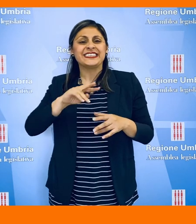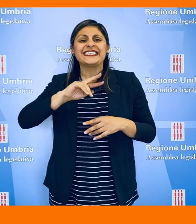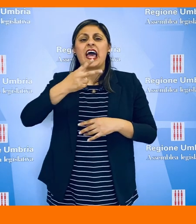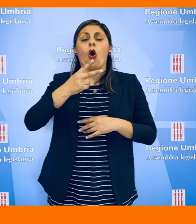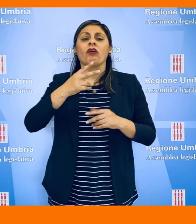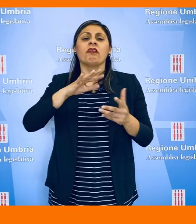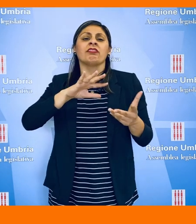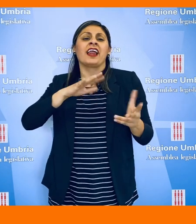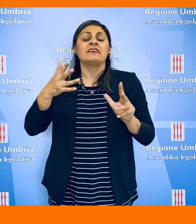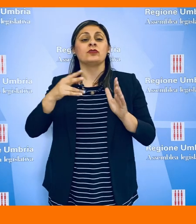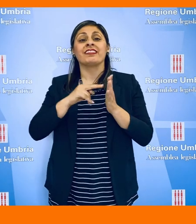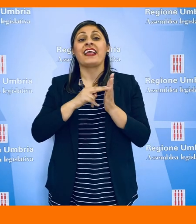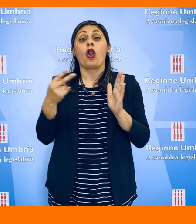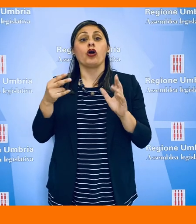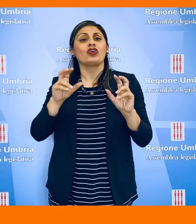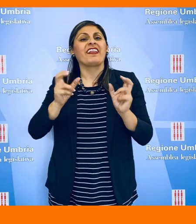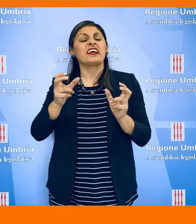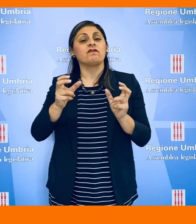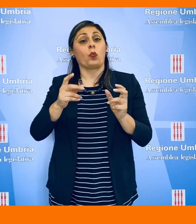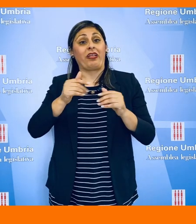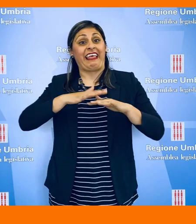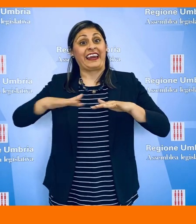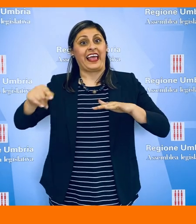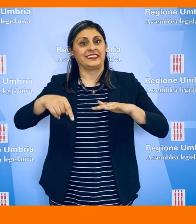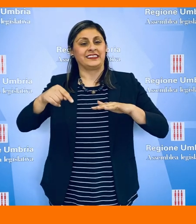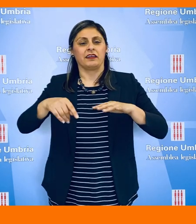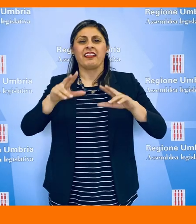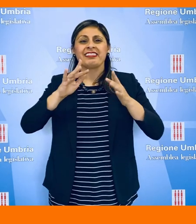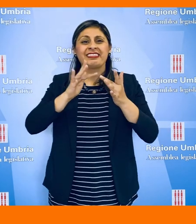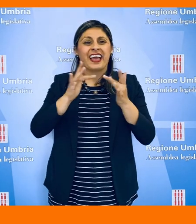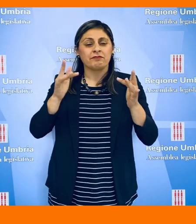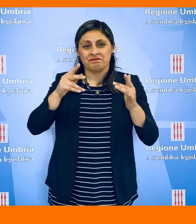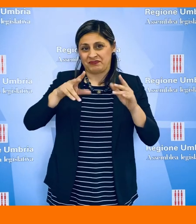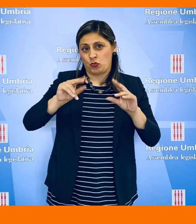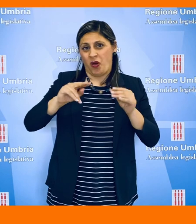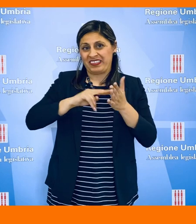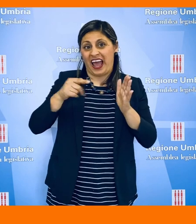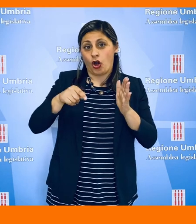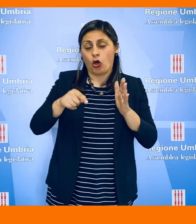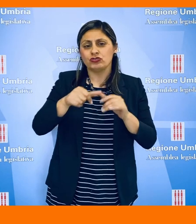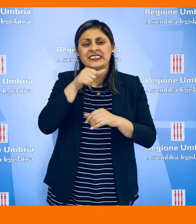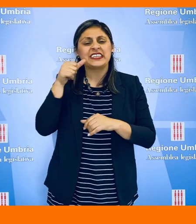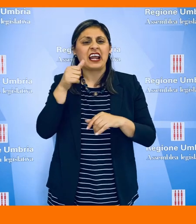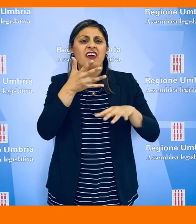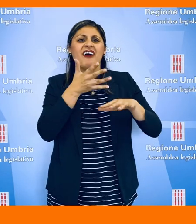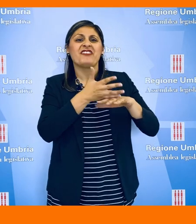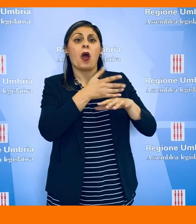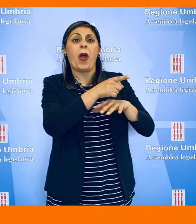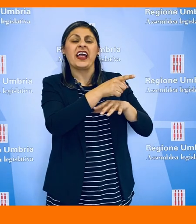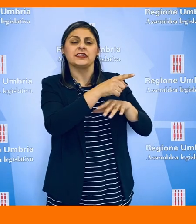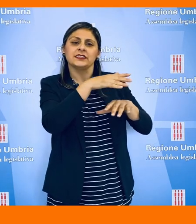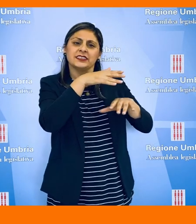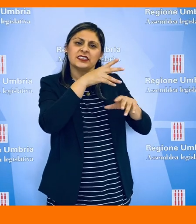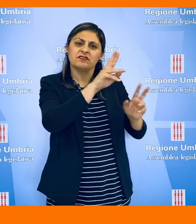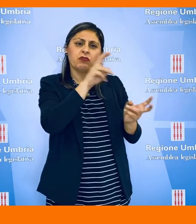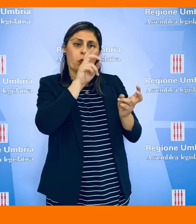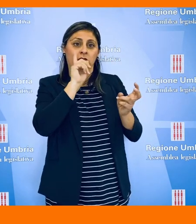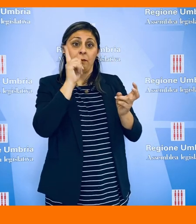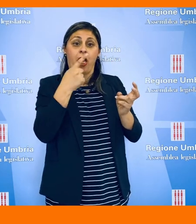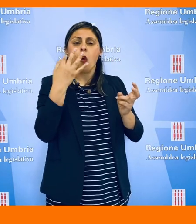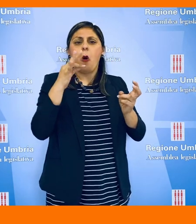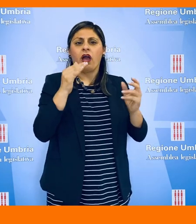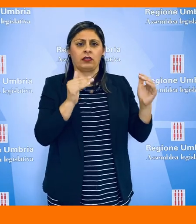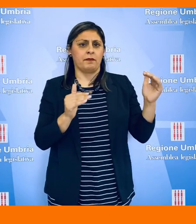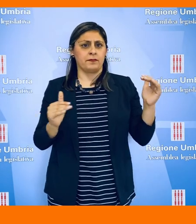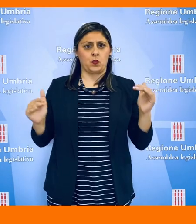atto una seconda trasformazione tecnologica della TV terrestre. La nuova tecnologia permetterà di utilizzare le frequenze in modo più efficiente